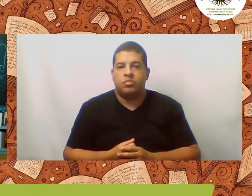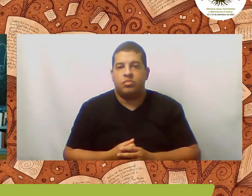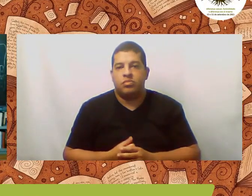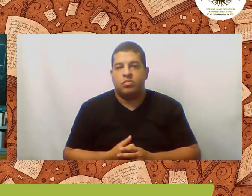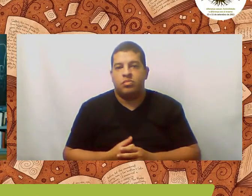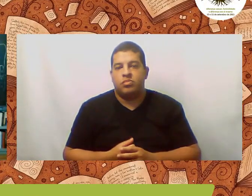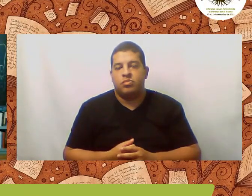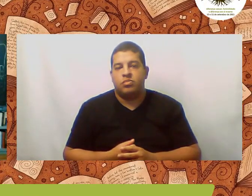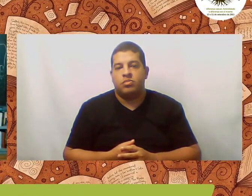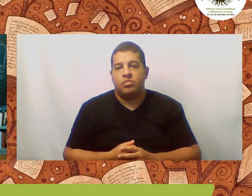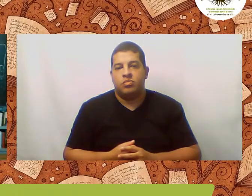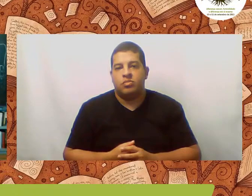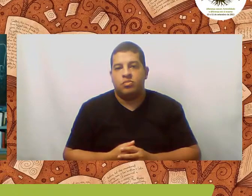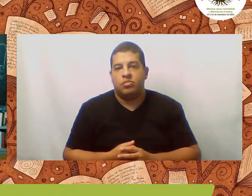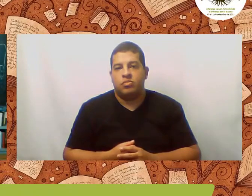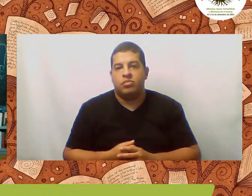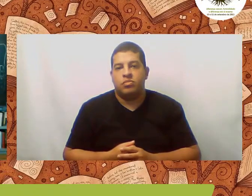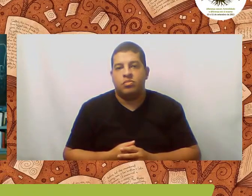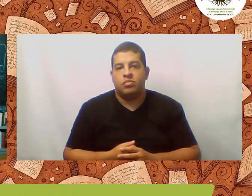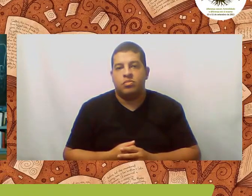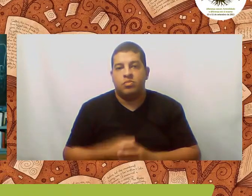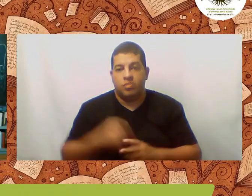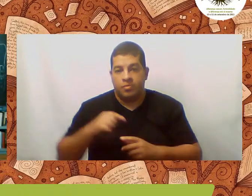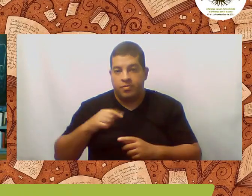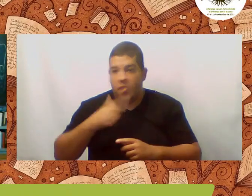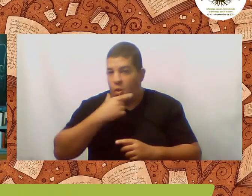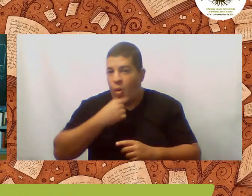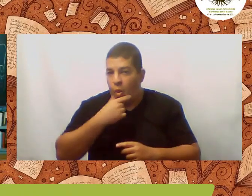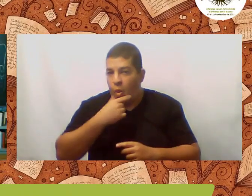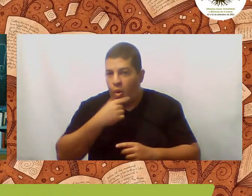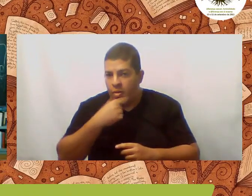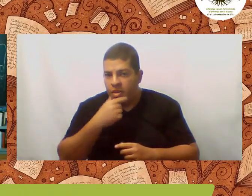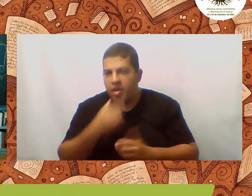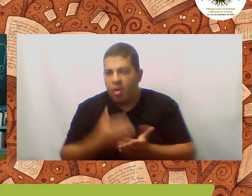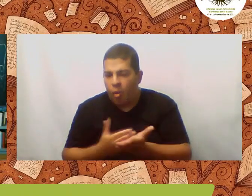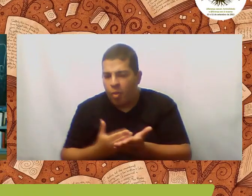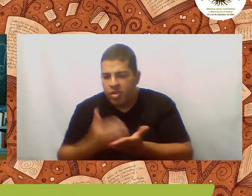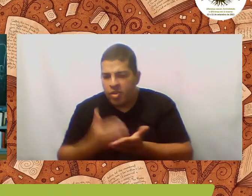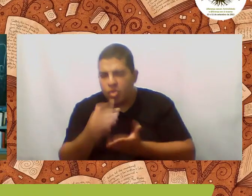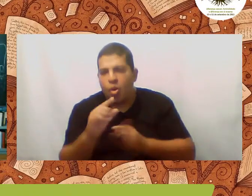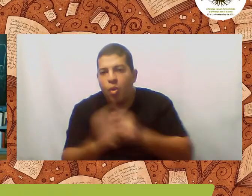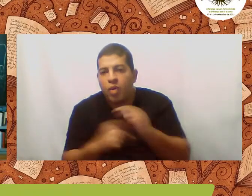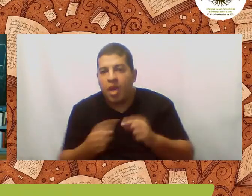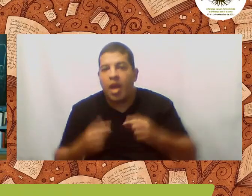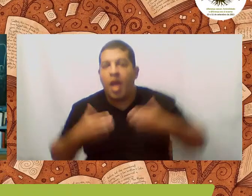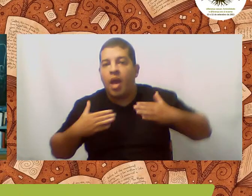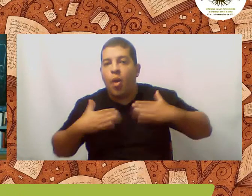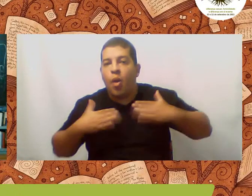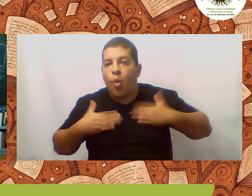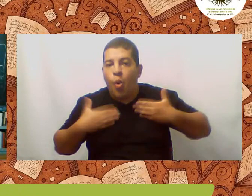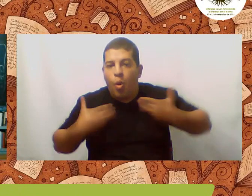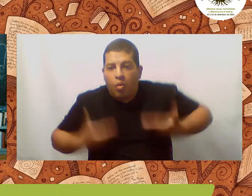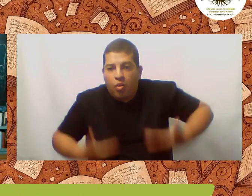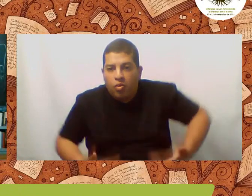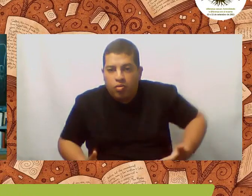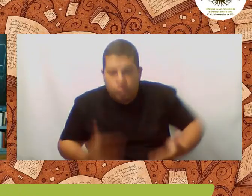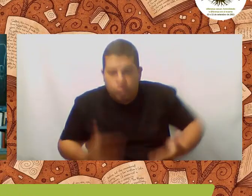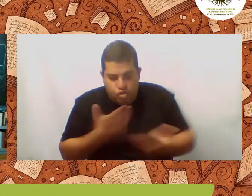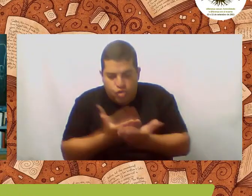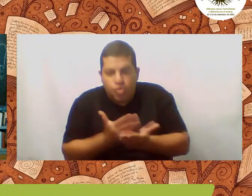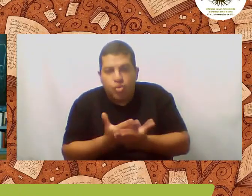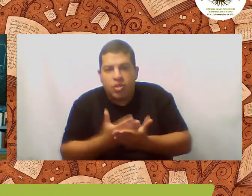começou a abrir os corpos, explorar os corpos anatomicamente, né, na época